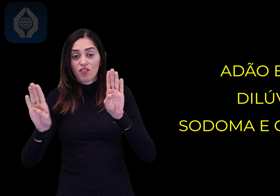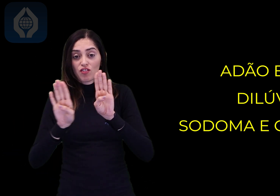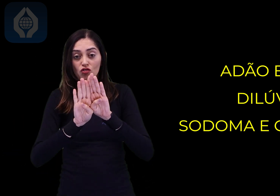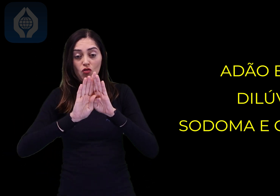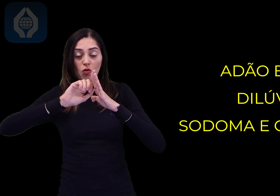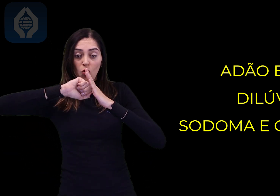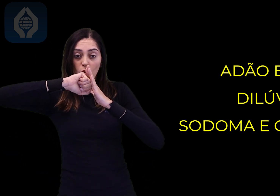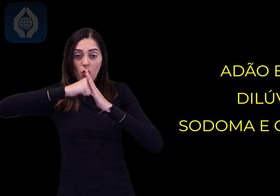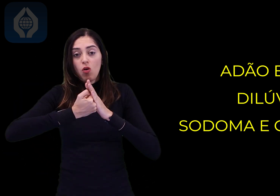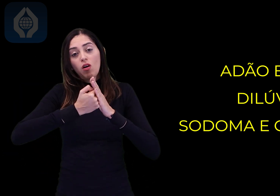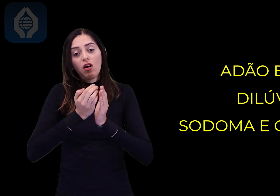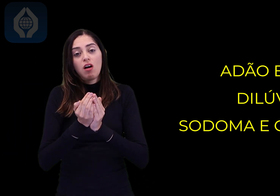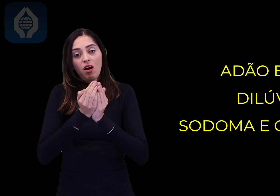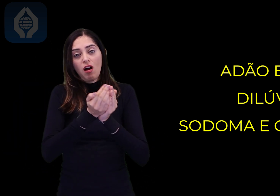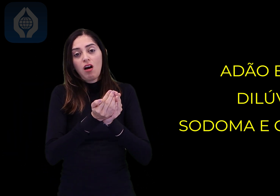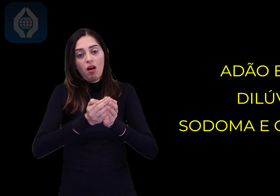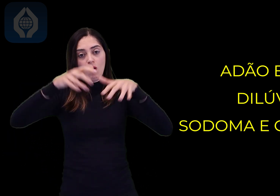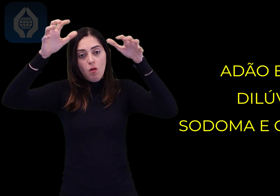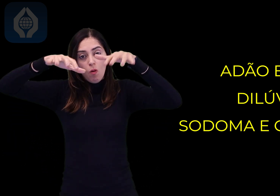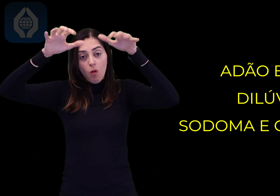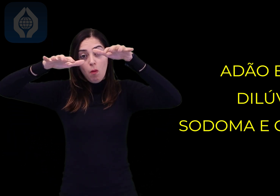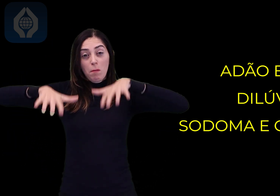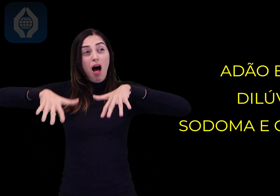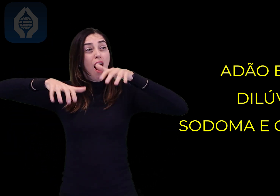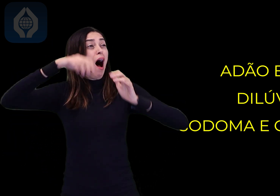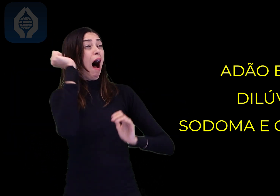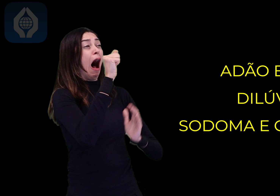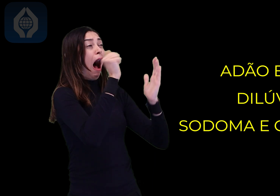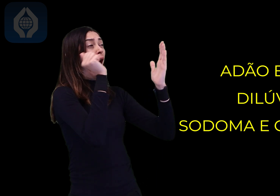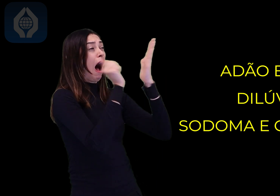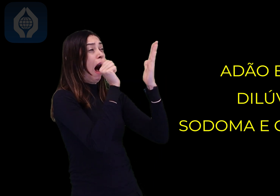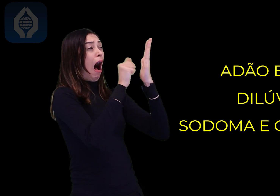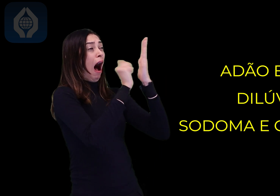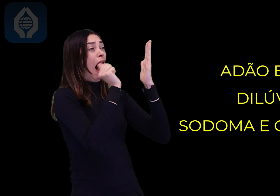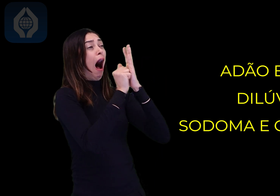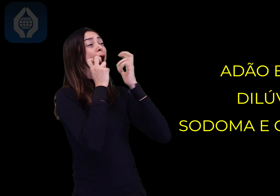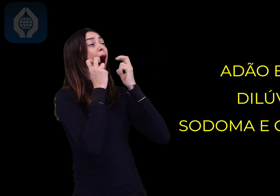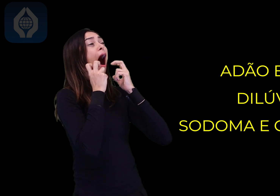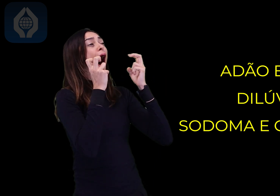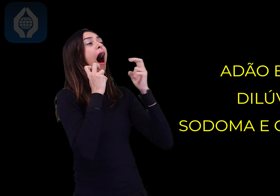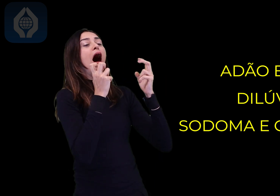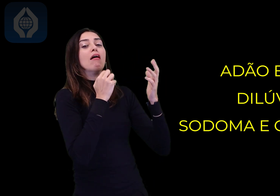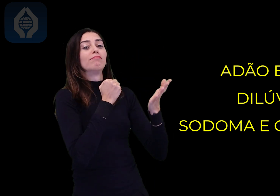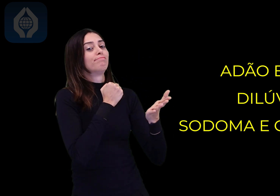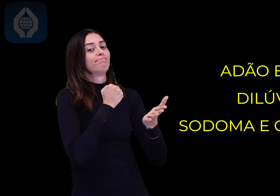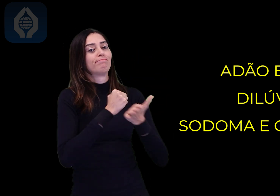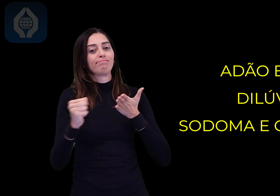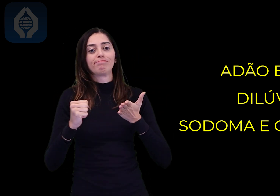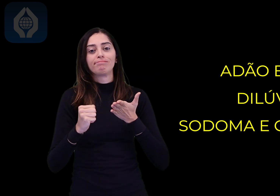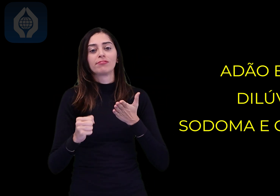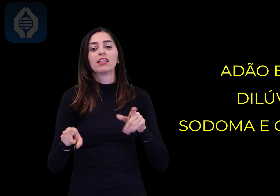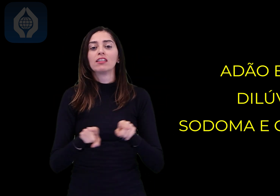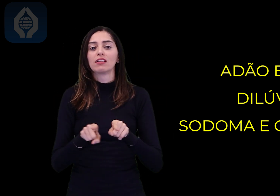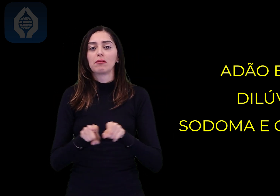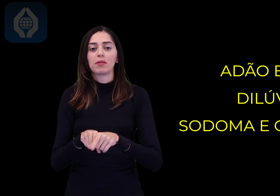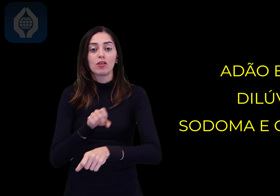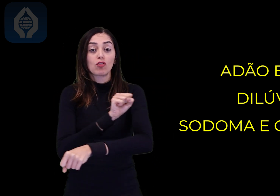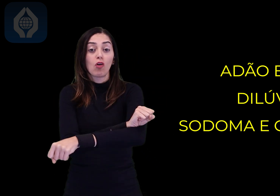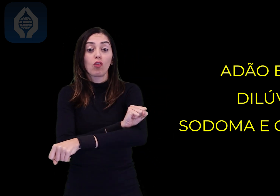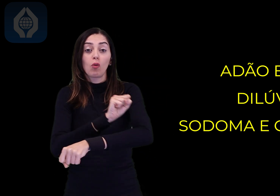julgamento depois que Deus fechou a porta da arca e mandou o dilúvio? O povo de Sodoma e Gomorra conseguiram escapar do